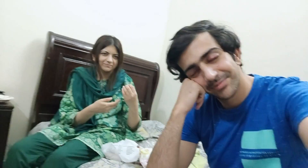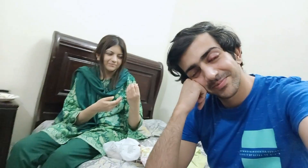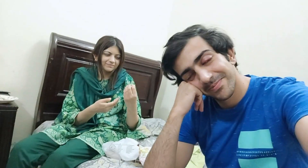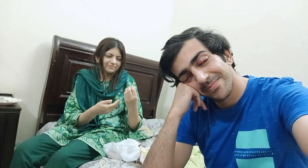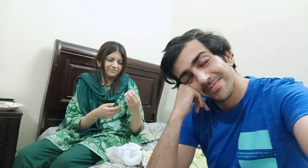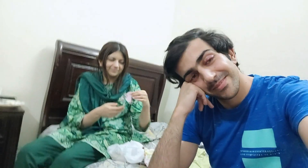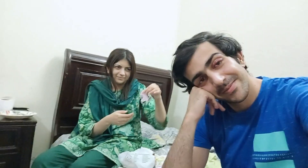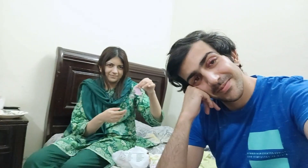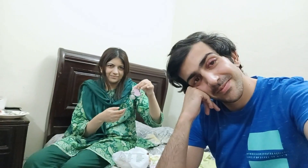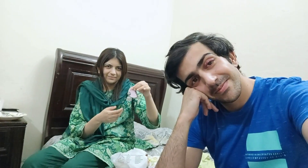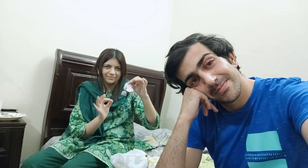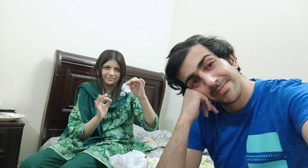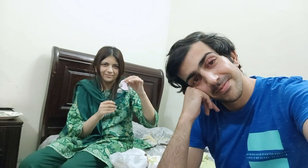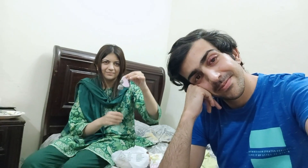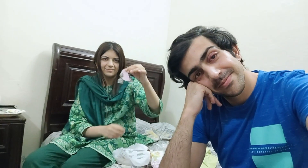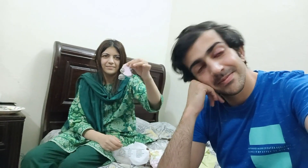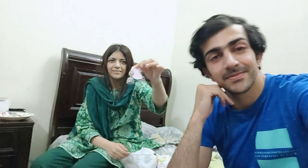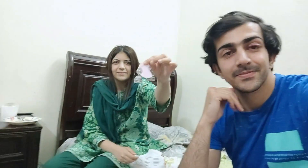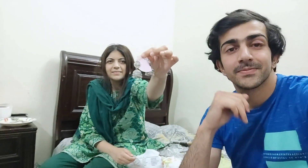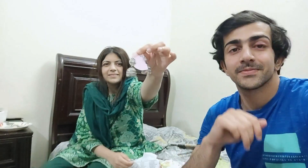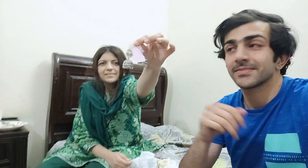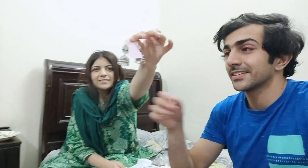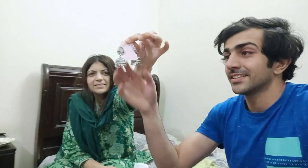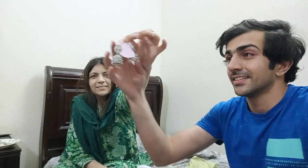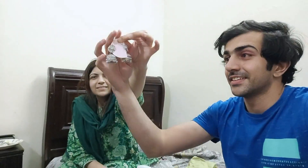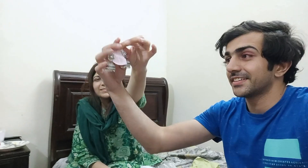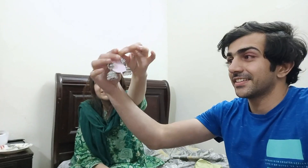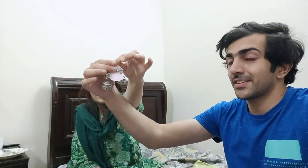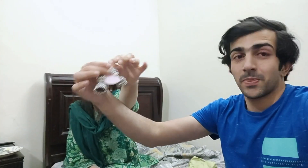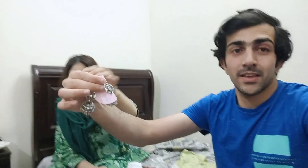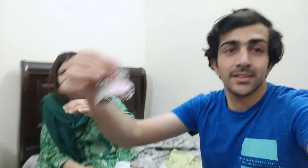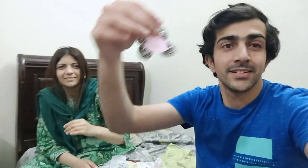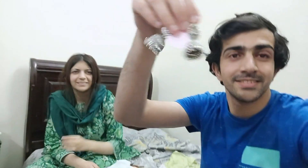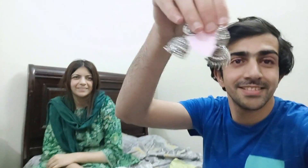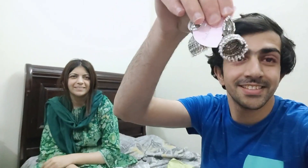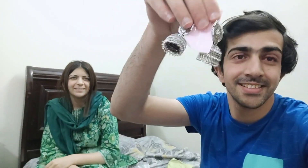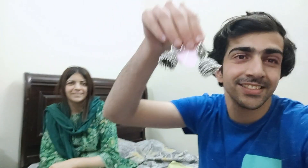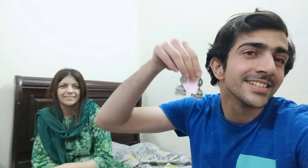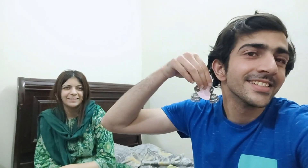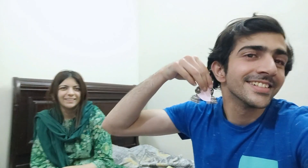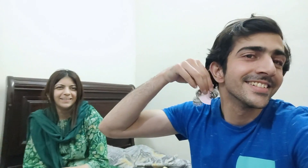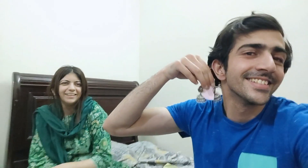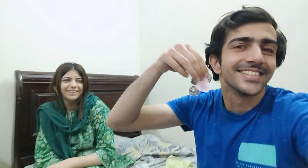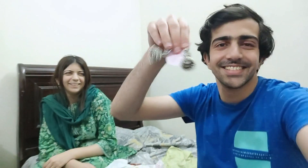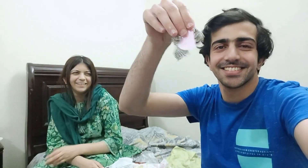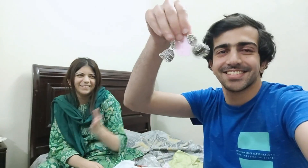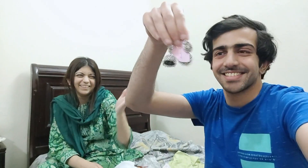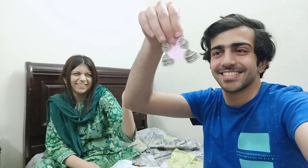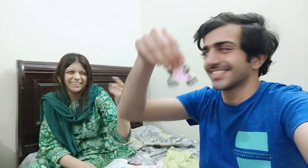कर लो बात जो भी बात करनी है। ये अच्छे लग रहे हैं, देखो जरा, ये देख सकते हैं आप इसके झुमके।